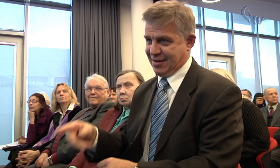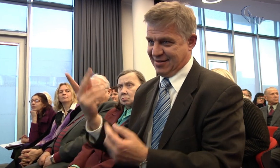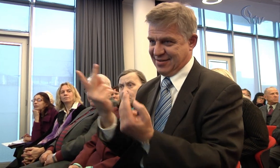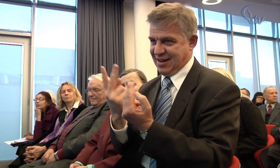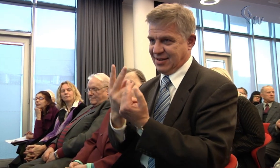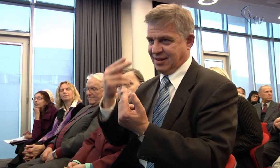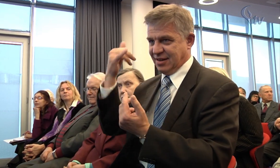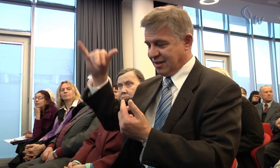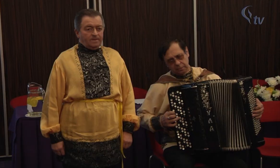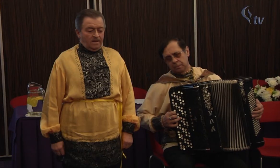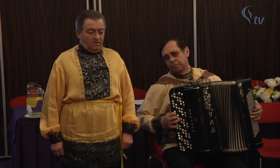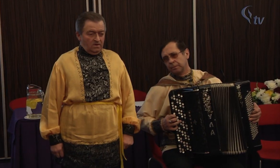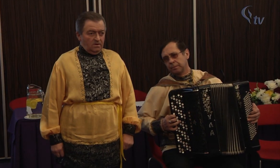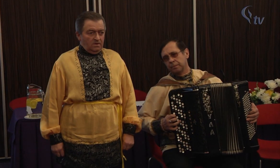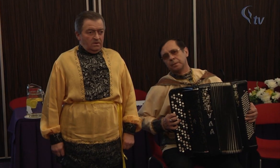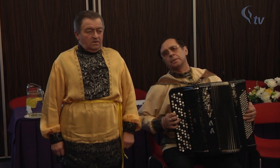see oma mõttega.